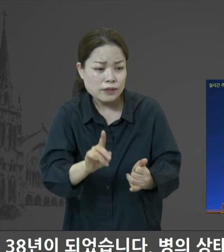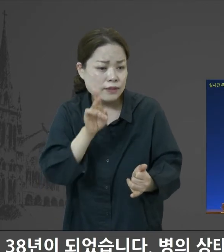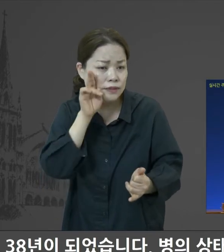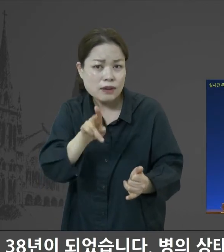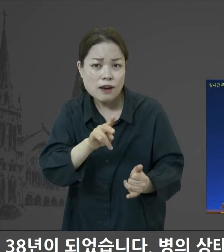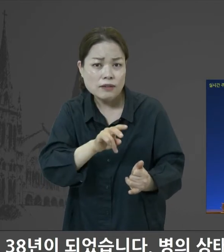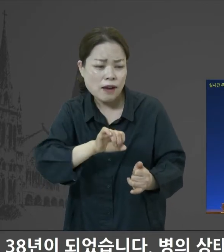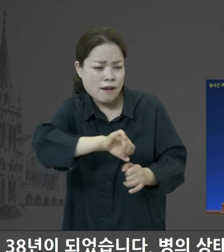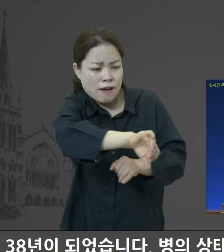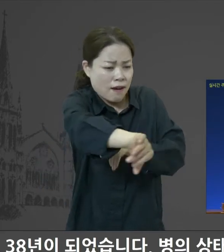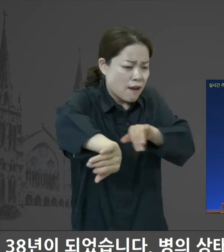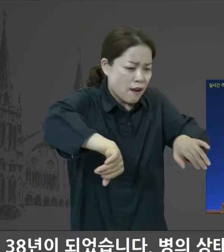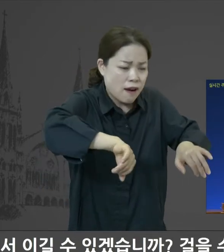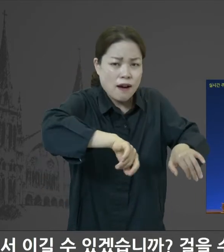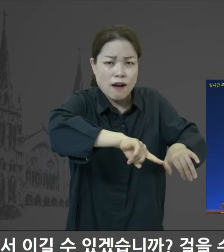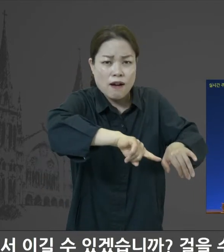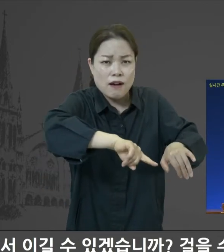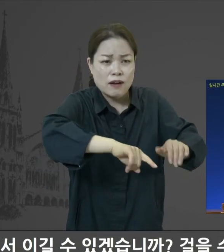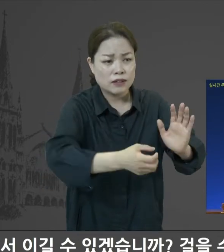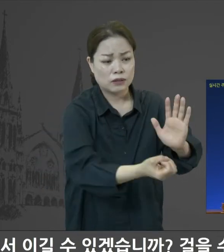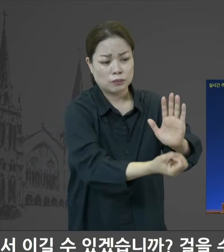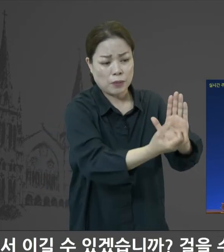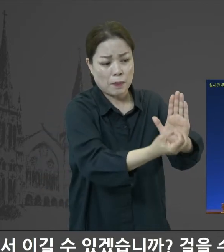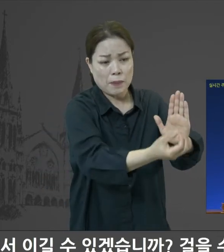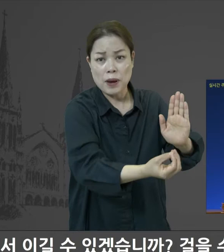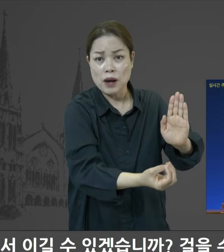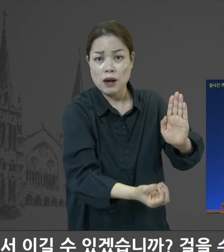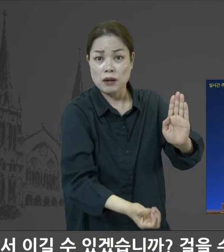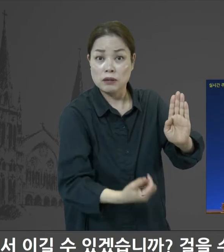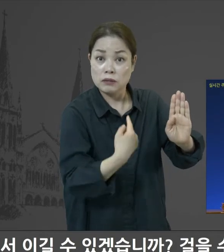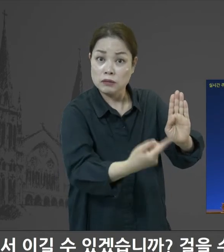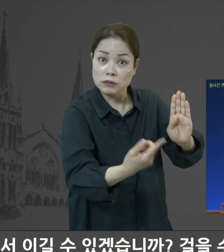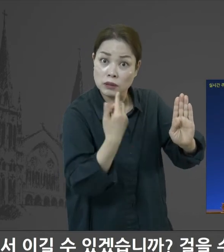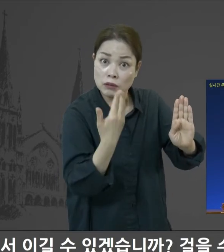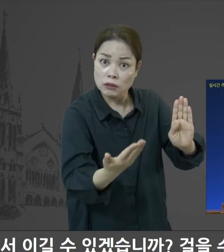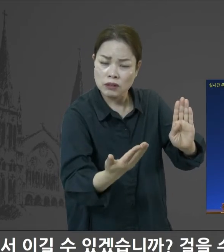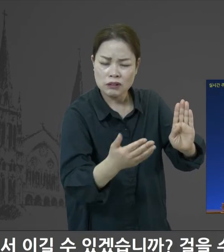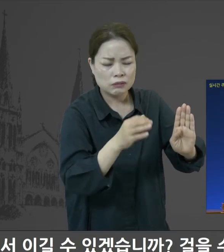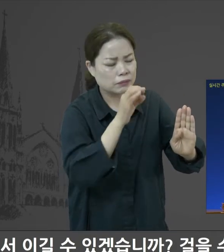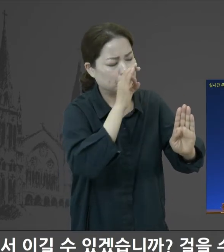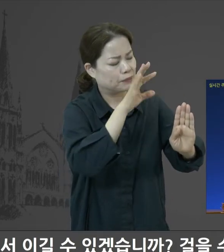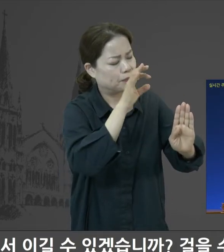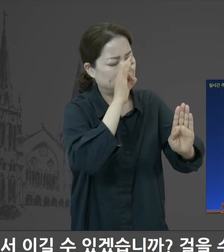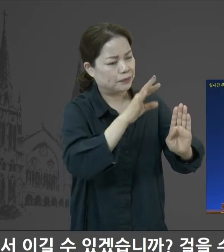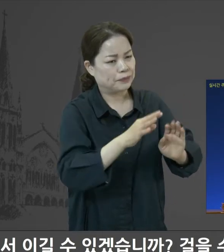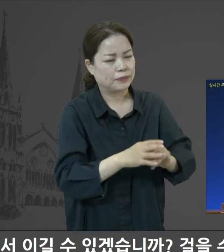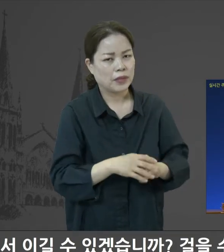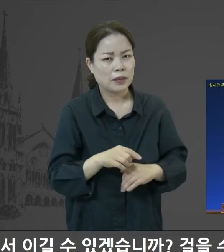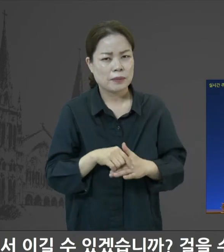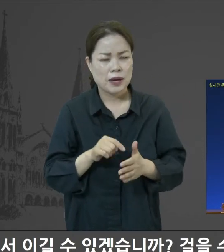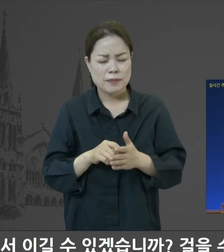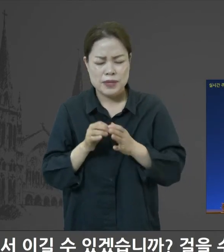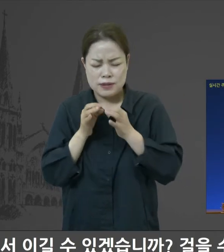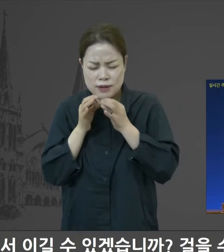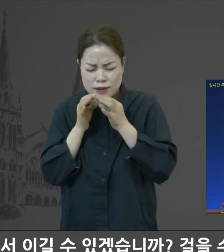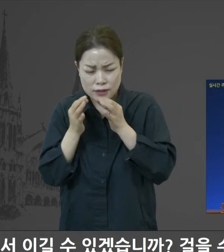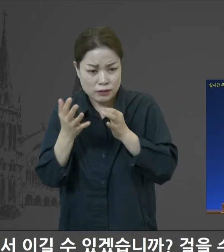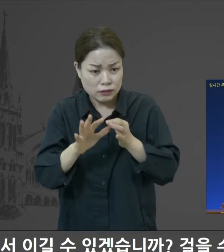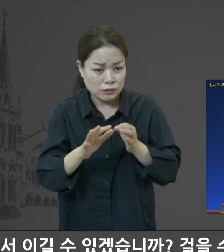치열한 경쟁 속에서 연못에 들어갈 수 있겠습니까? 불가능하죠. 마음은 간절했지만